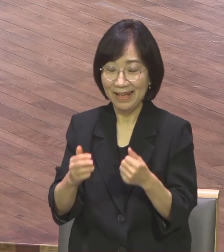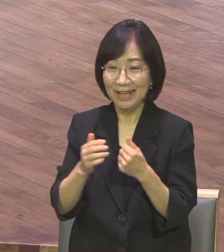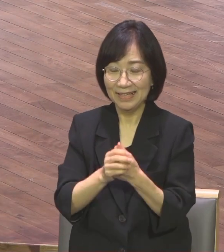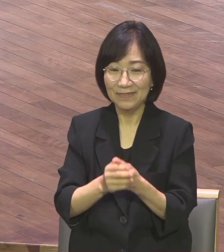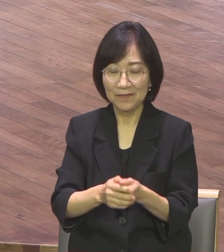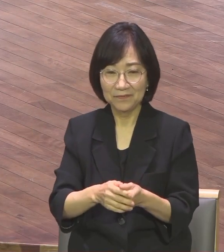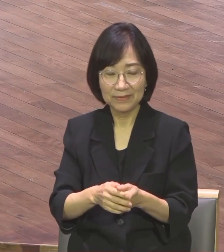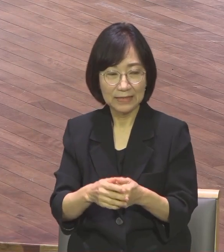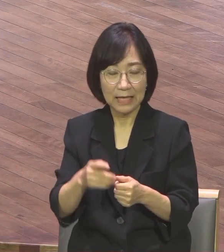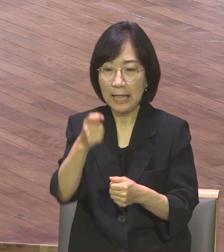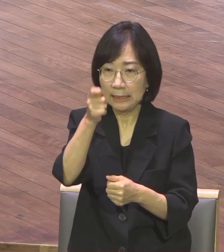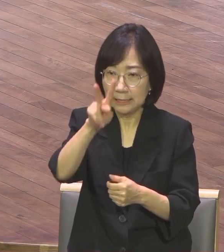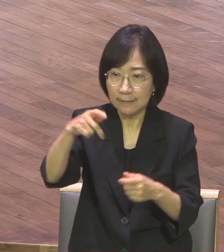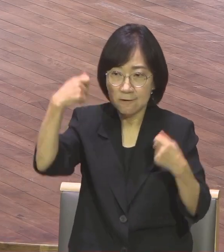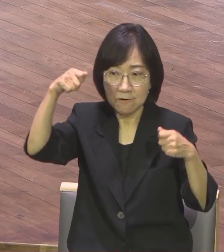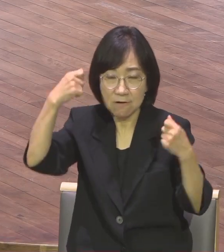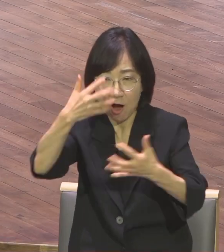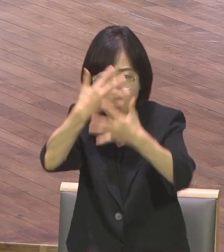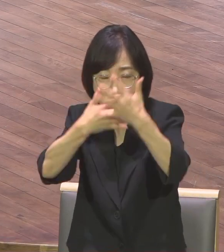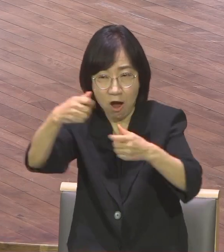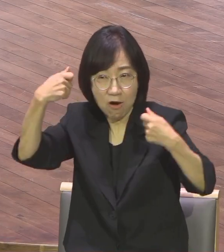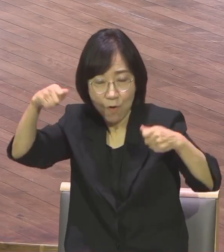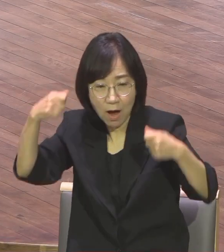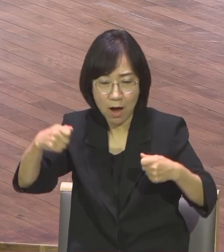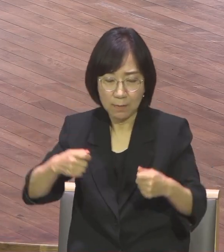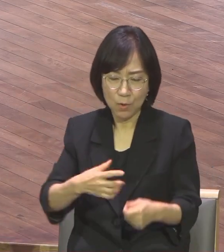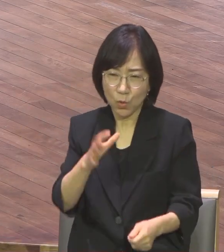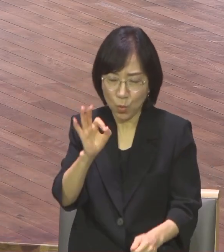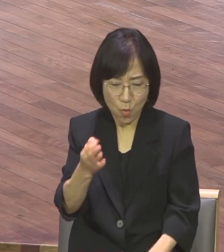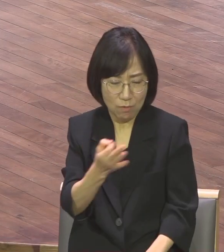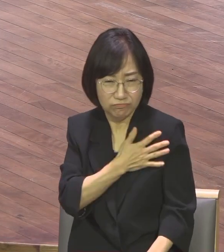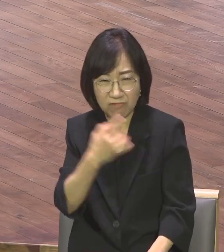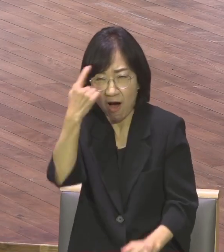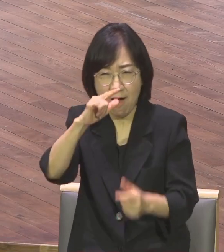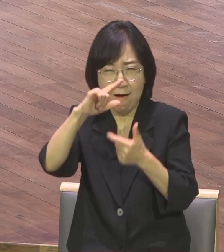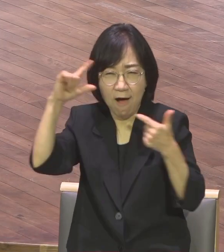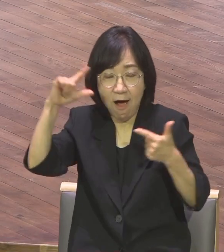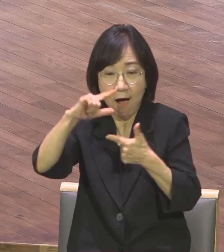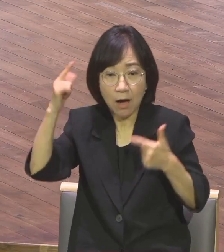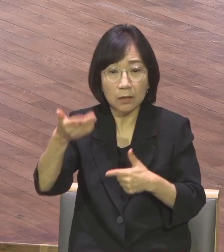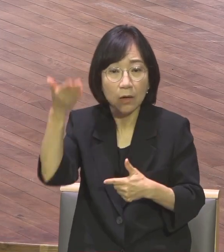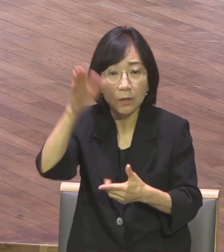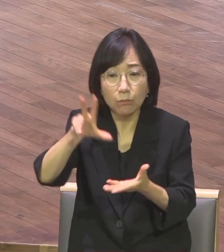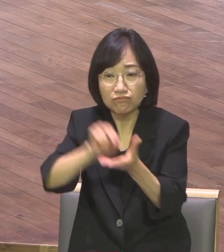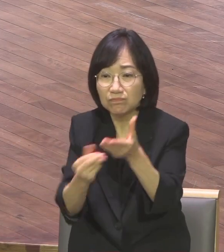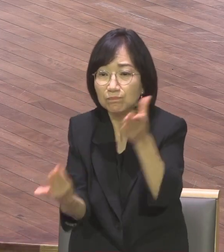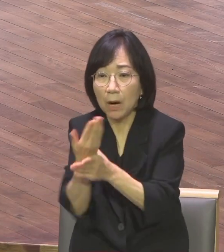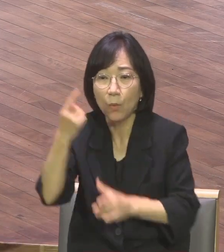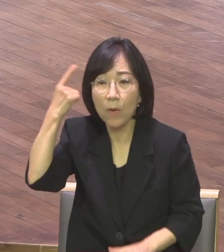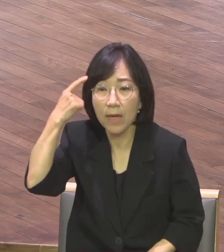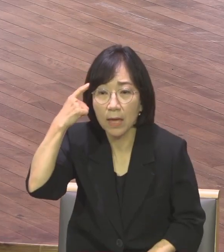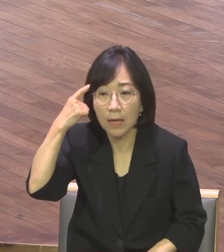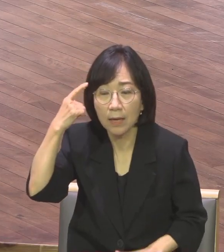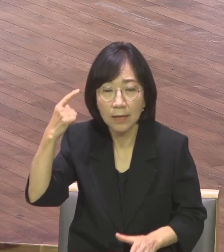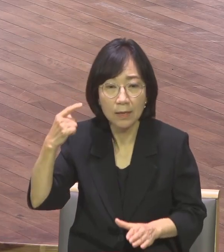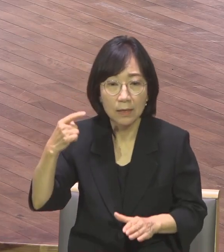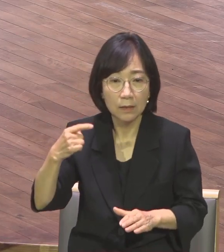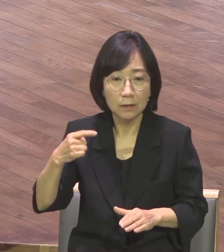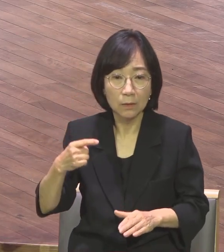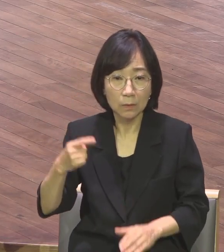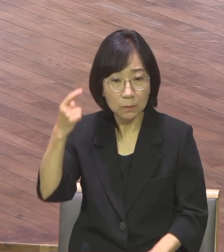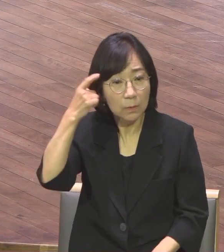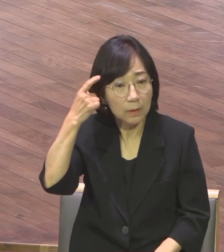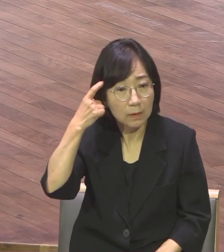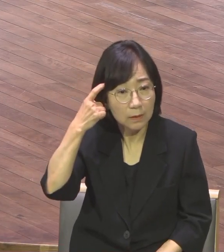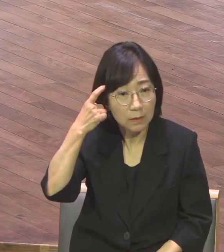스타들이 사고를 왜 치느냐? 그거 다 가져도 막 세상, 뭐 대한민국 모르는 사람이 없을 만큼 인정받고 엄청난 부와 명예를